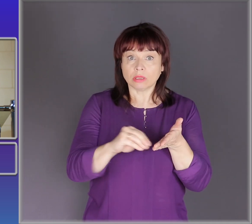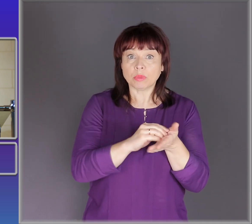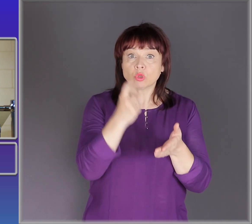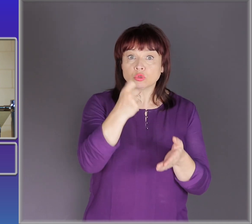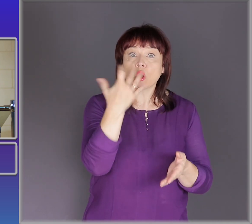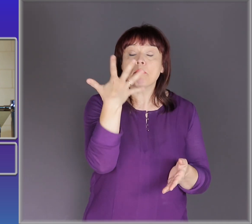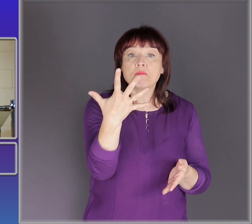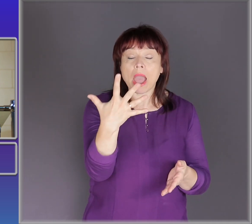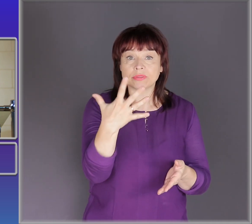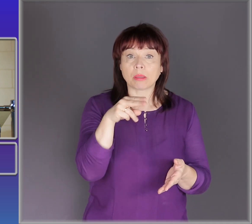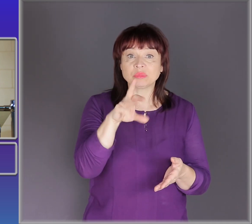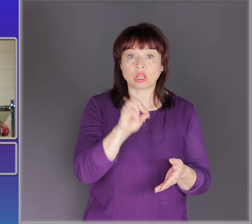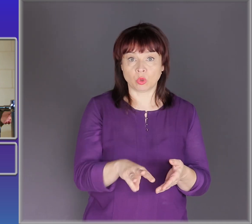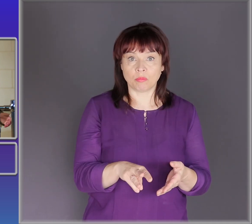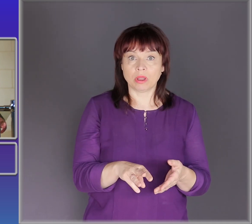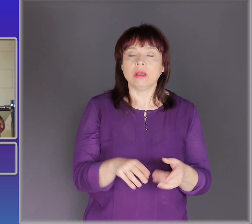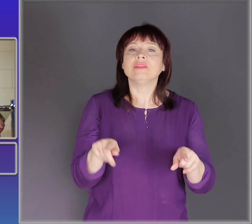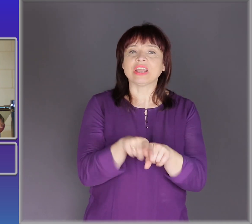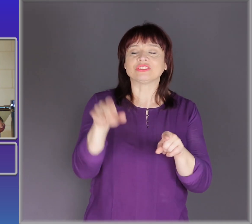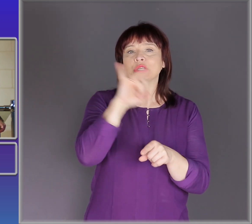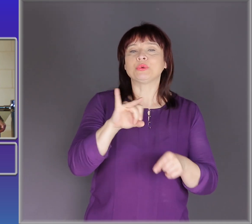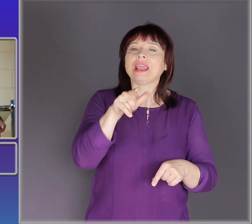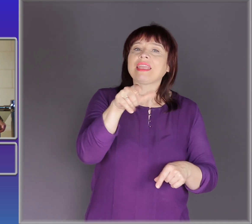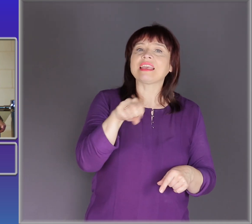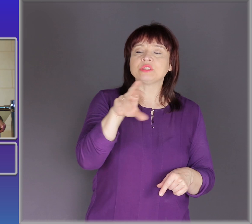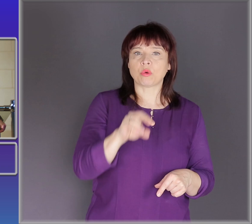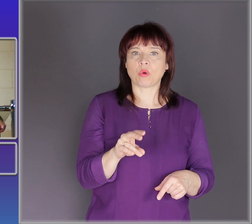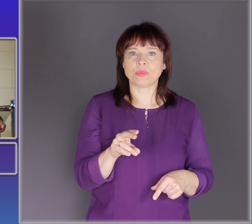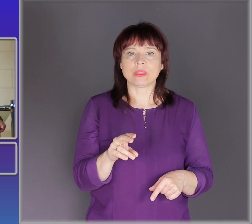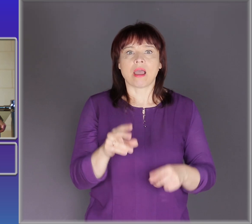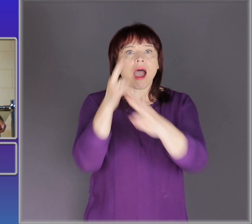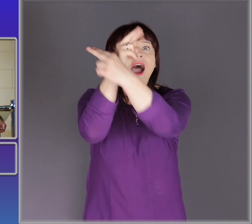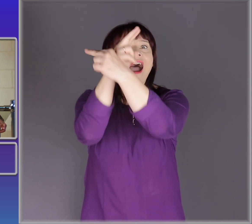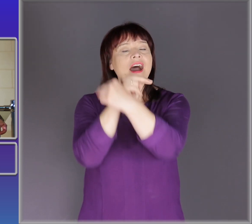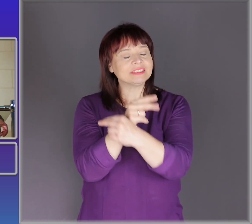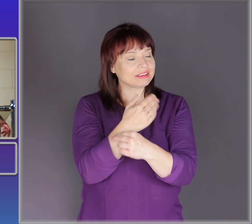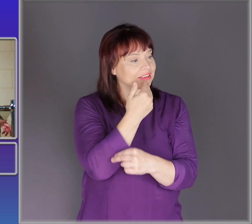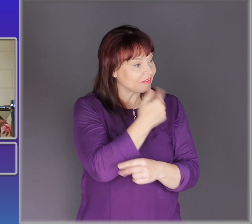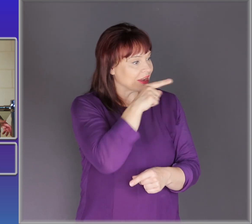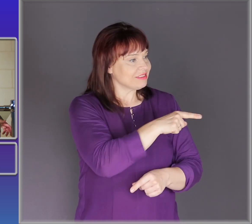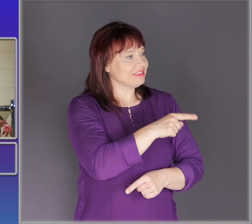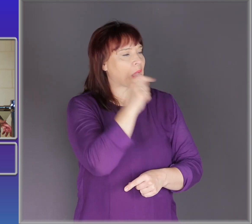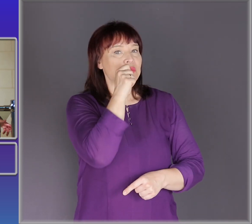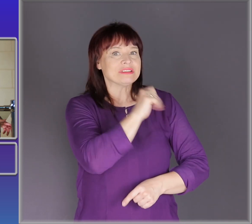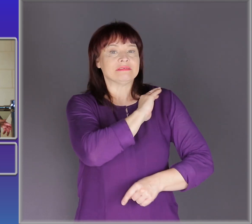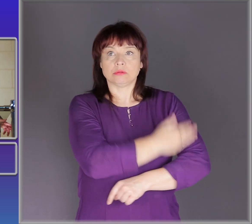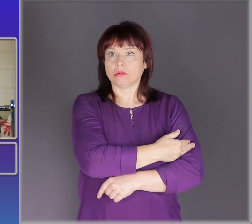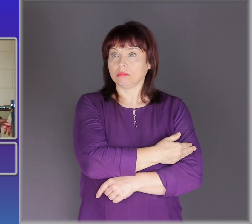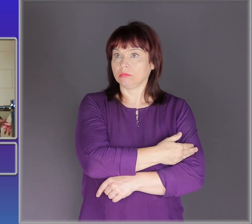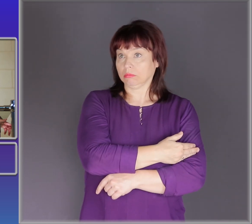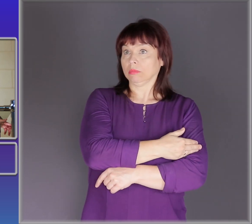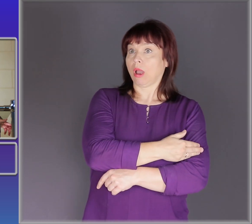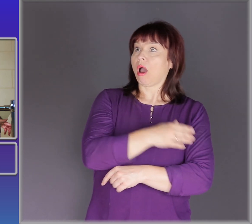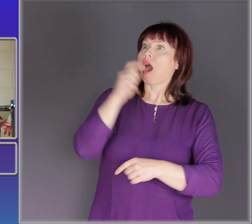он говорит господь с тобой муж сильный тот отвечает господь мой господин мой если господь ставит отчего